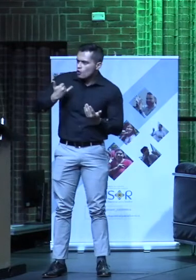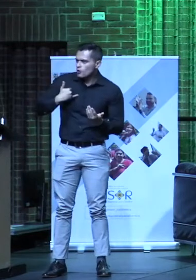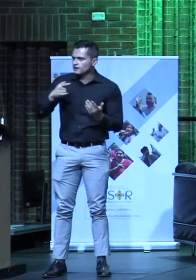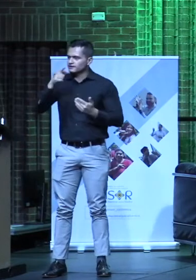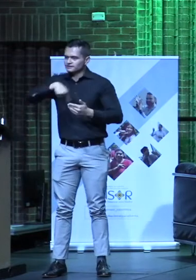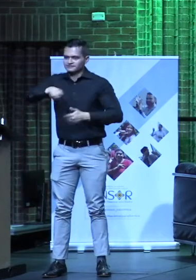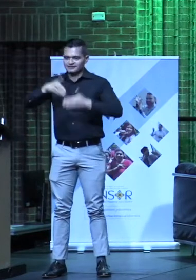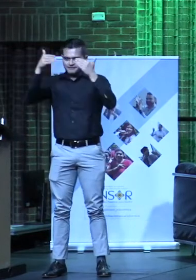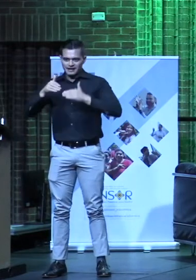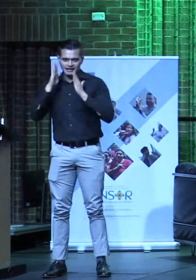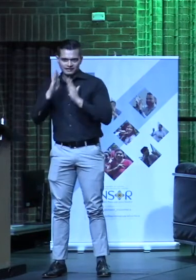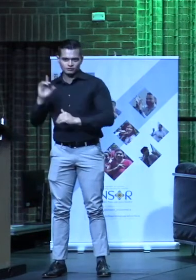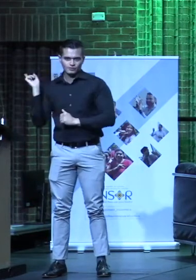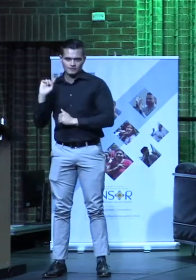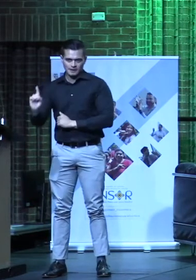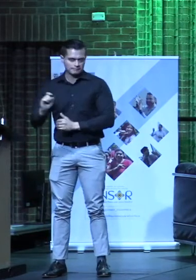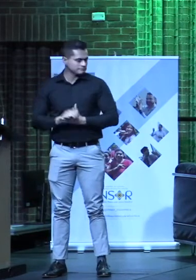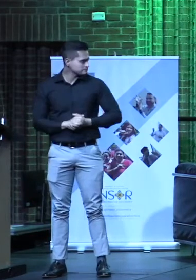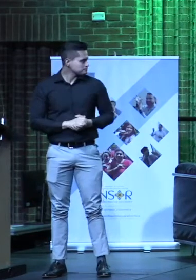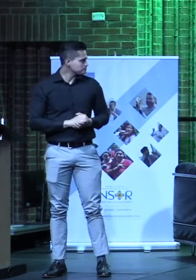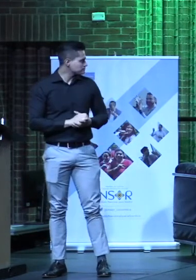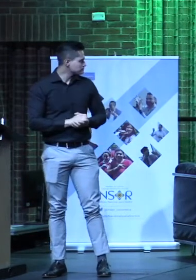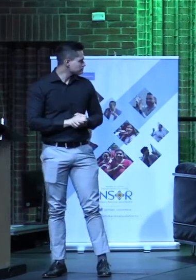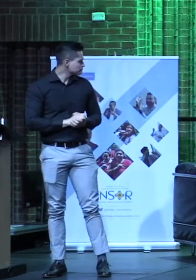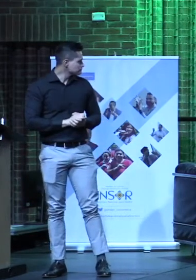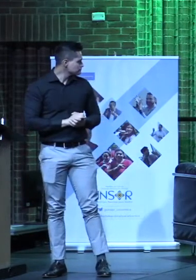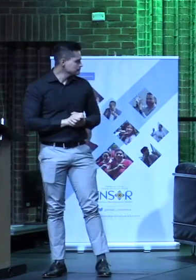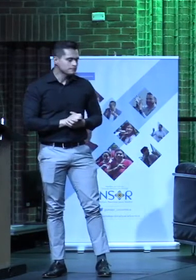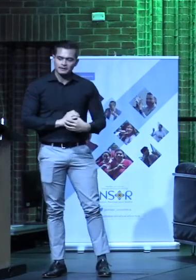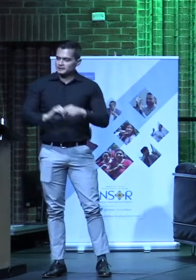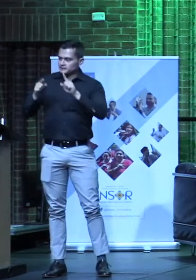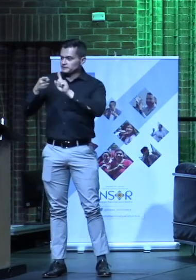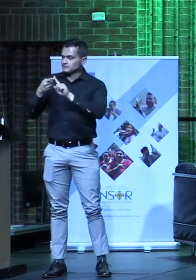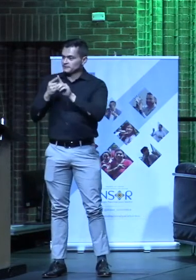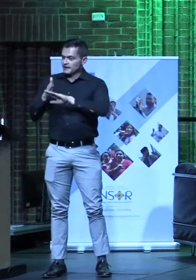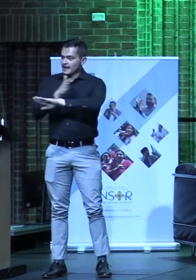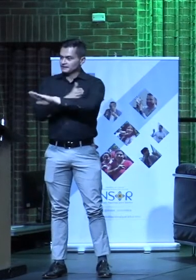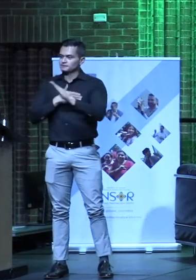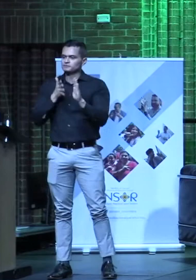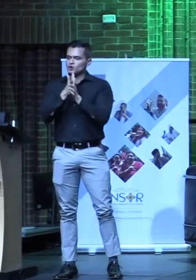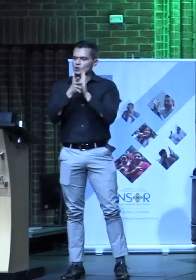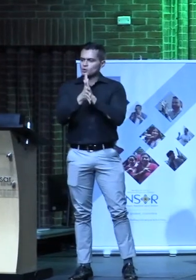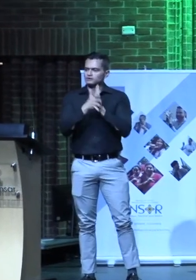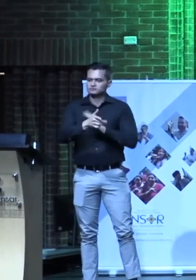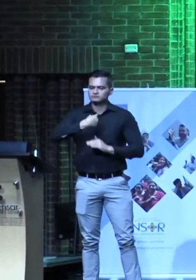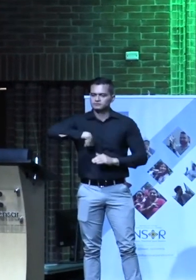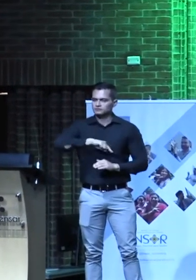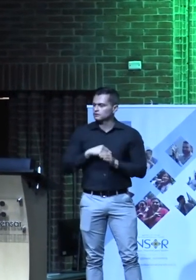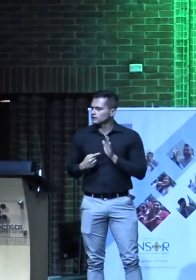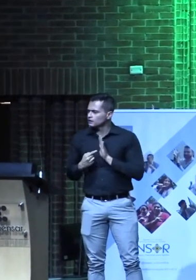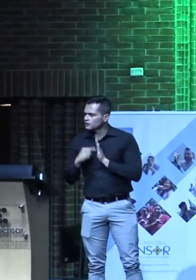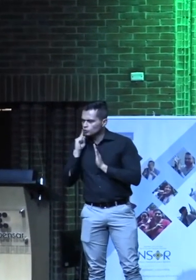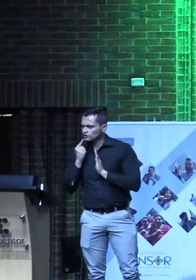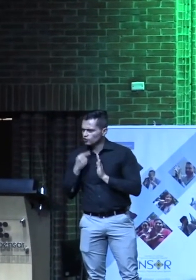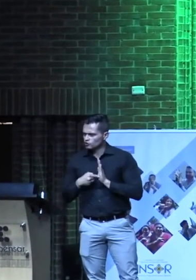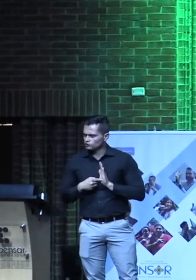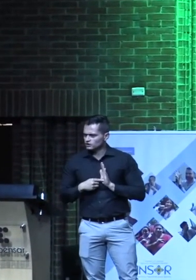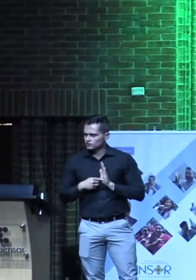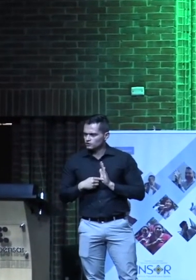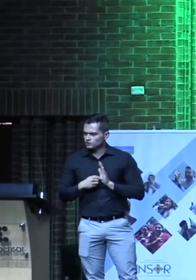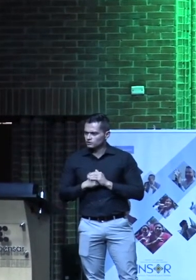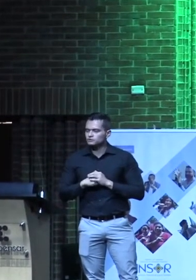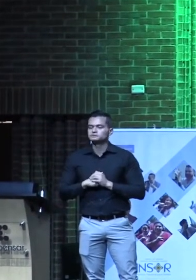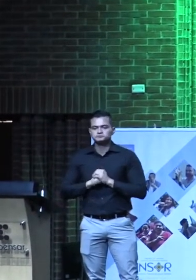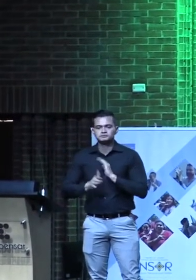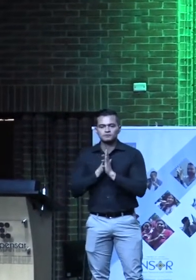con discapacidad. Hoy quisiéramos tratar un tema con base en los objetivos que tiene la Subdirección de Promoción y Desarrollo y conversar